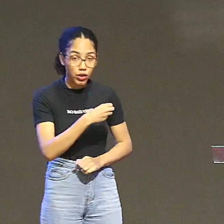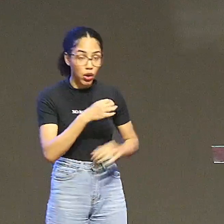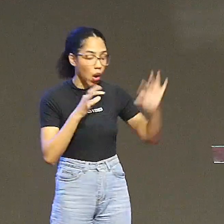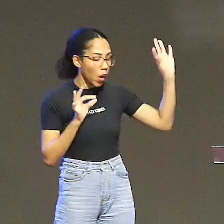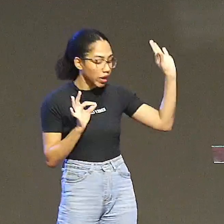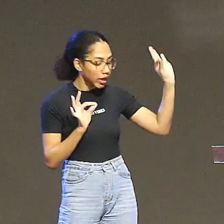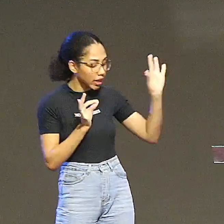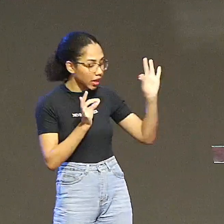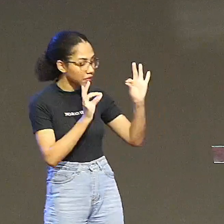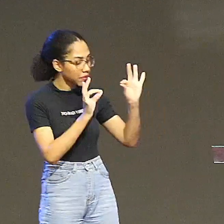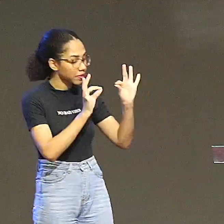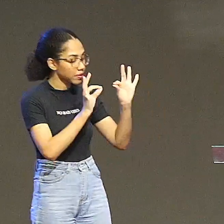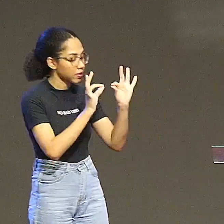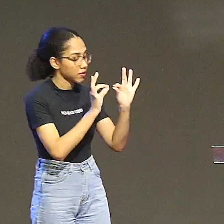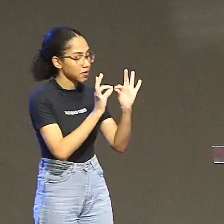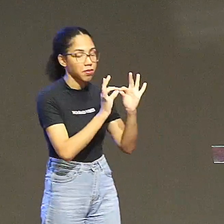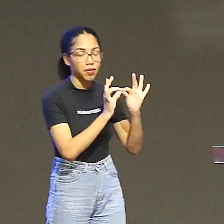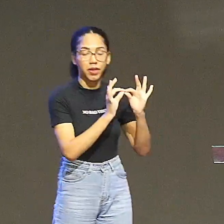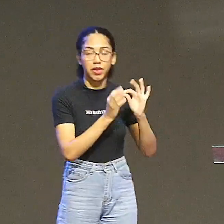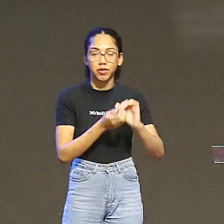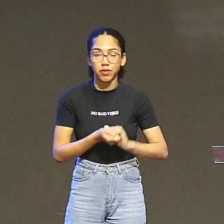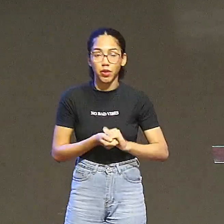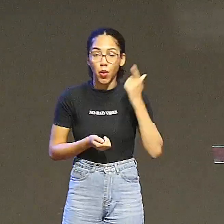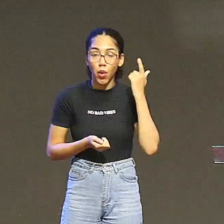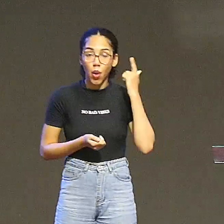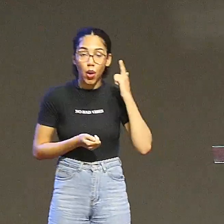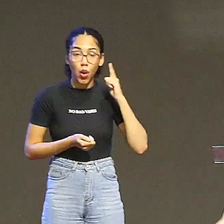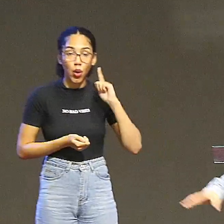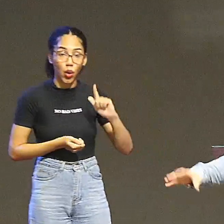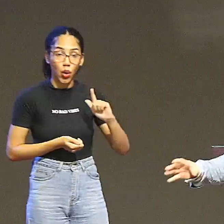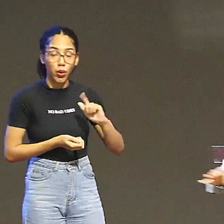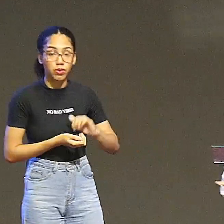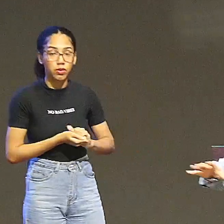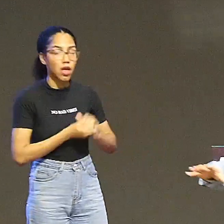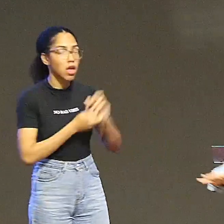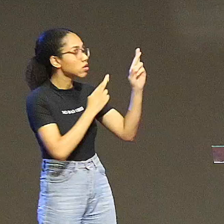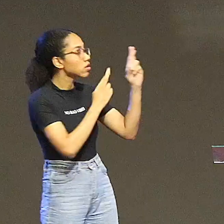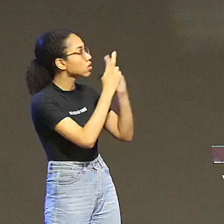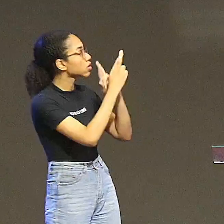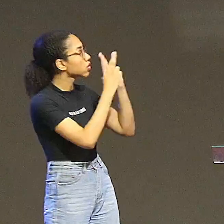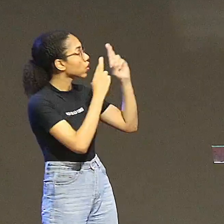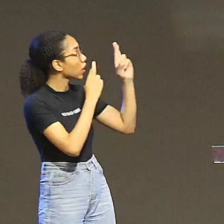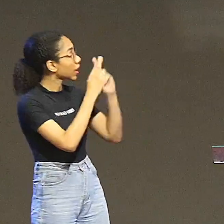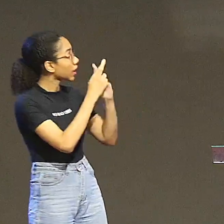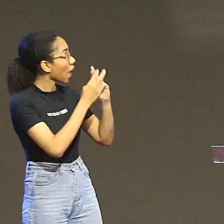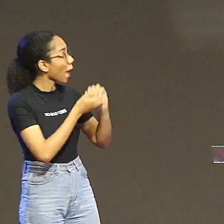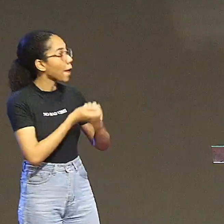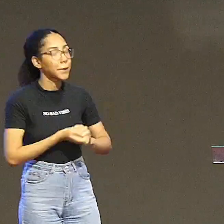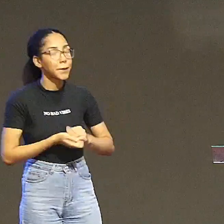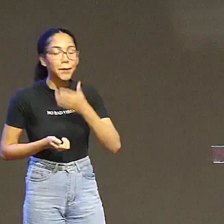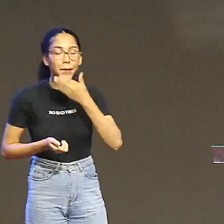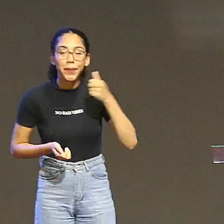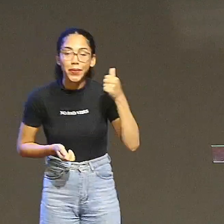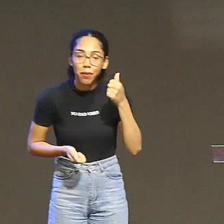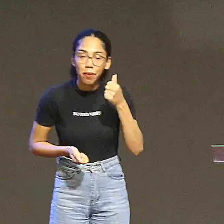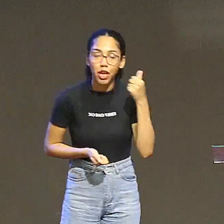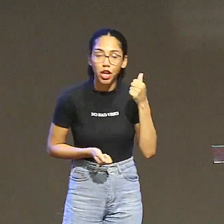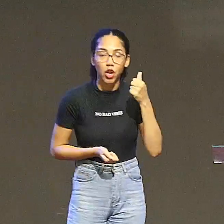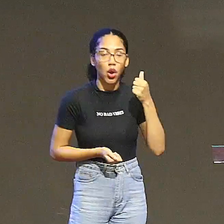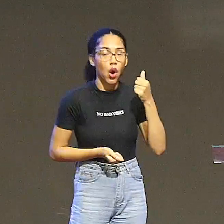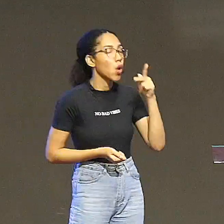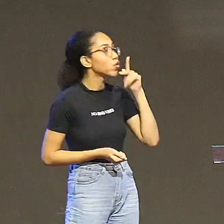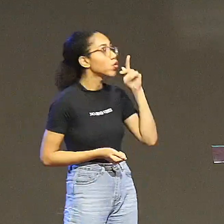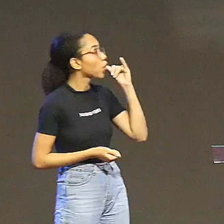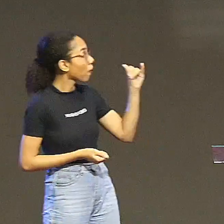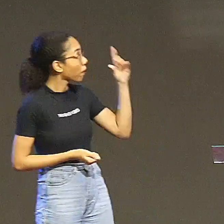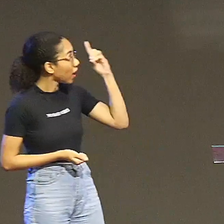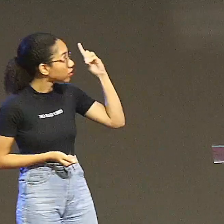tem privilégios que os de longe não tê e muita gente vai dizer que é filho de Deus mas não desfruta de coisas que outros